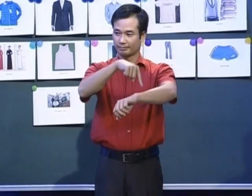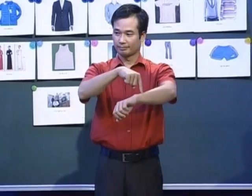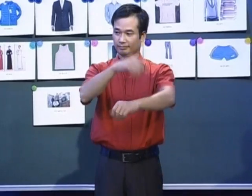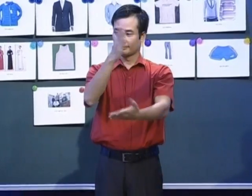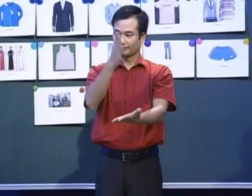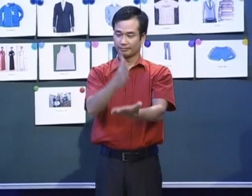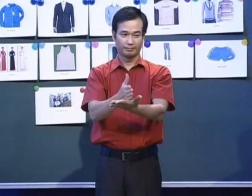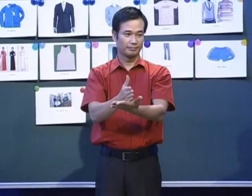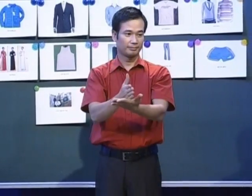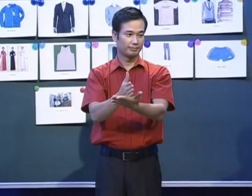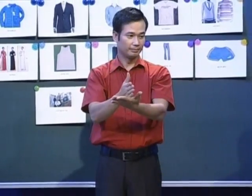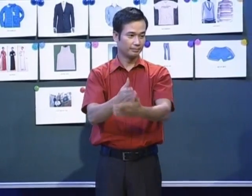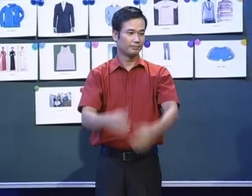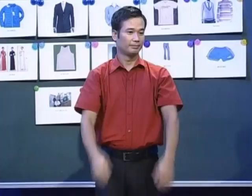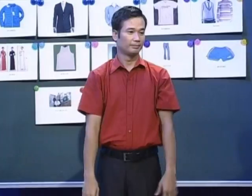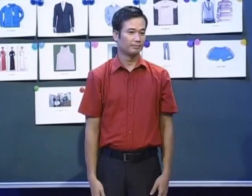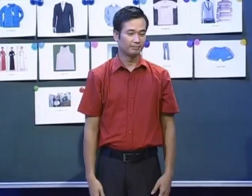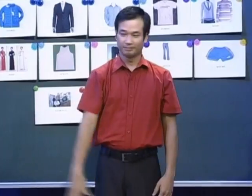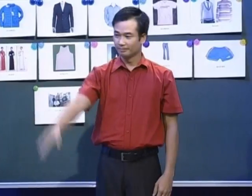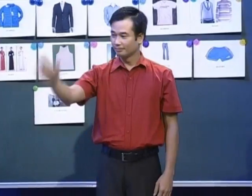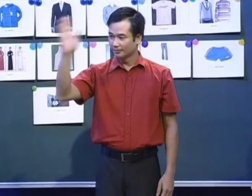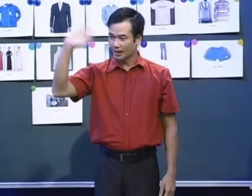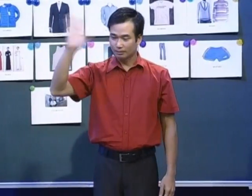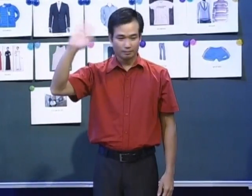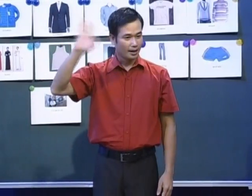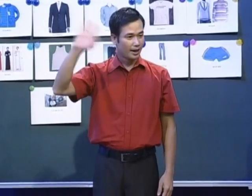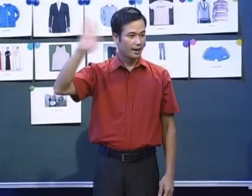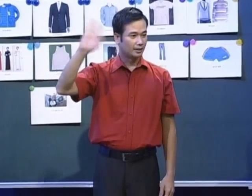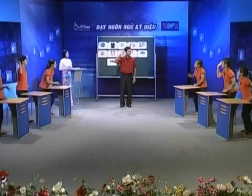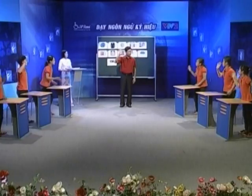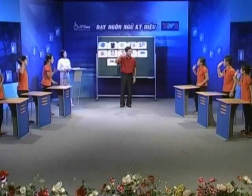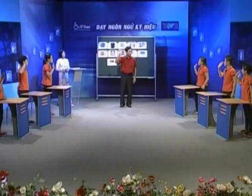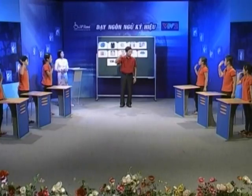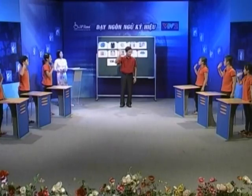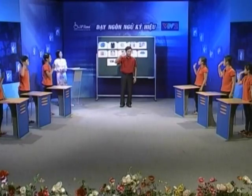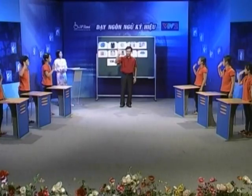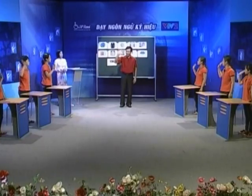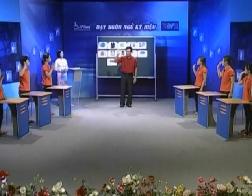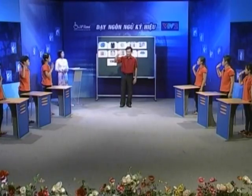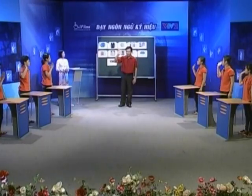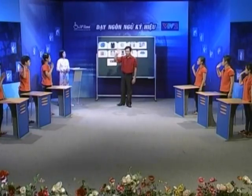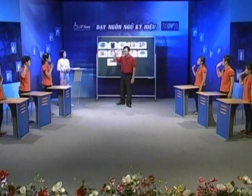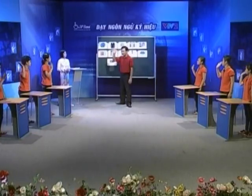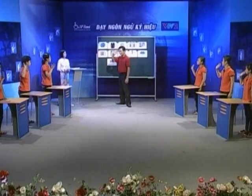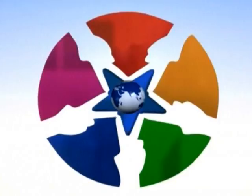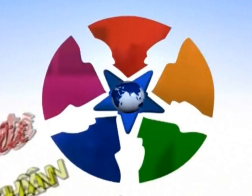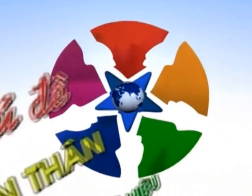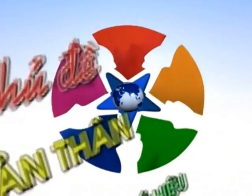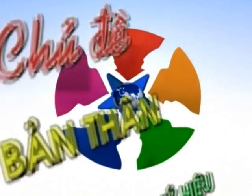Bài học của chúng ta đến đây tạm dừng rồi. Về nhà các em nhớ ôn lại các ký hiệu vừa học nhé. Chào tạm biệt các em.